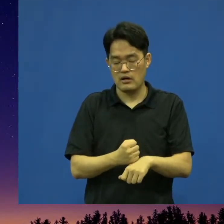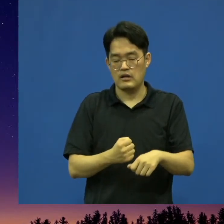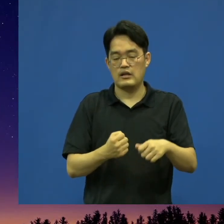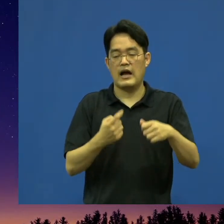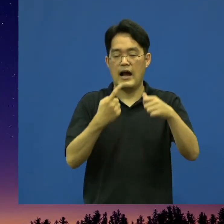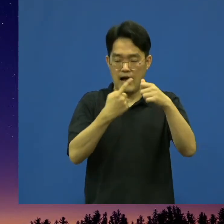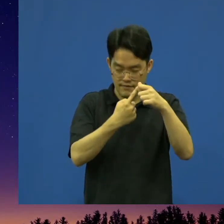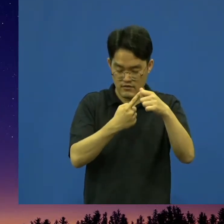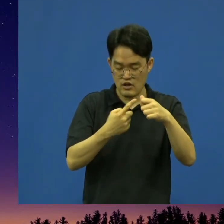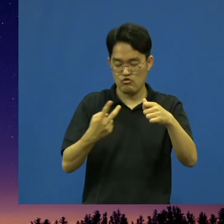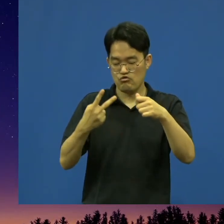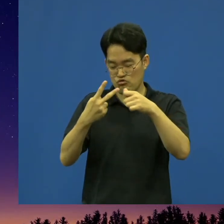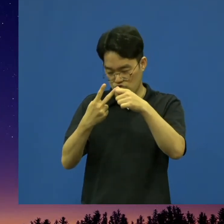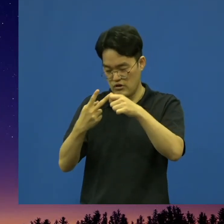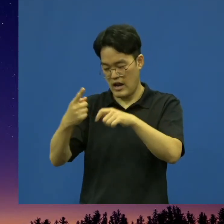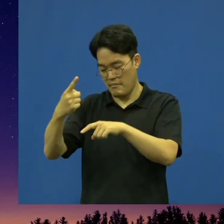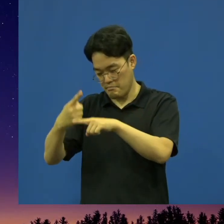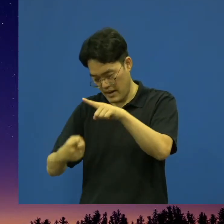지내리라.